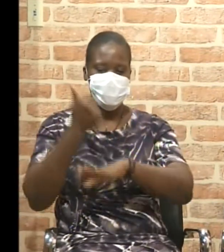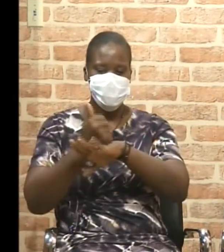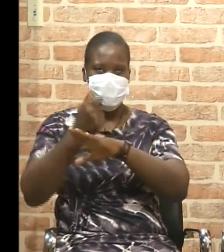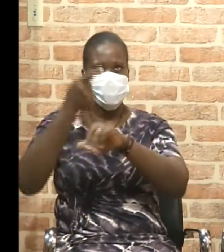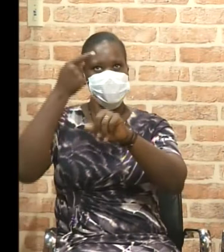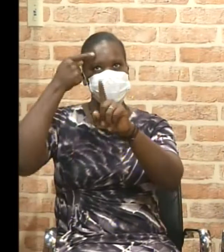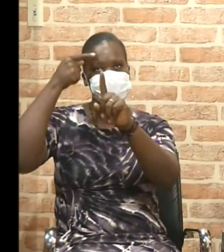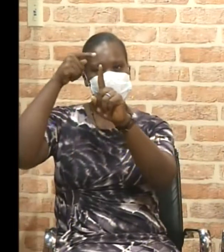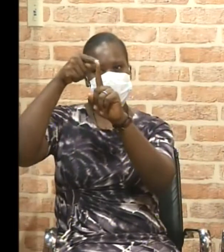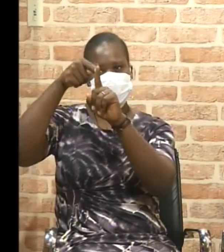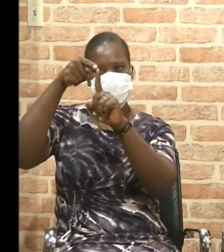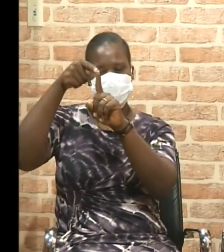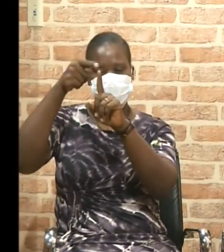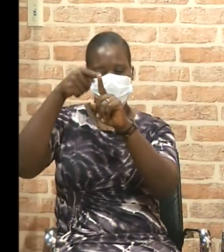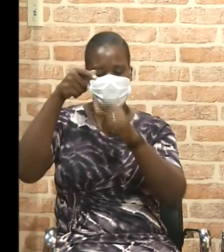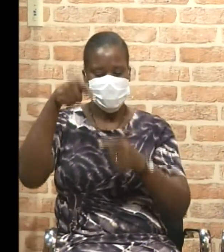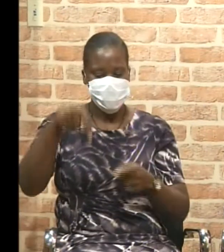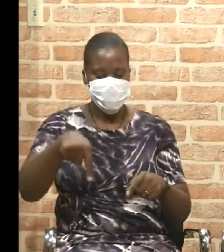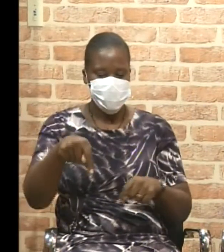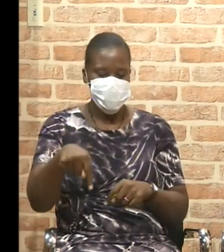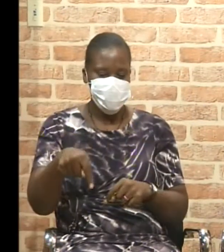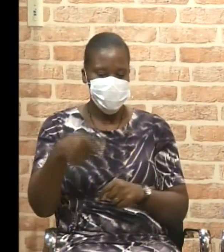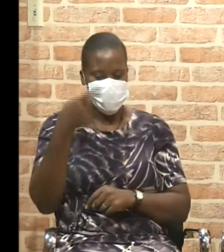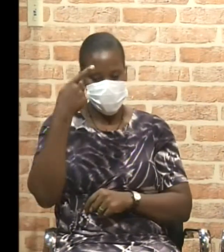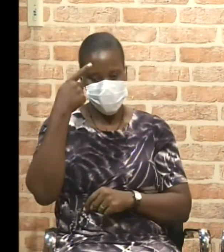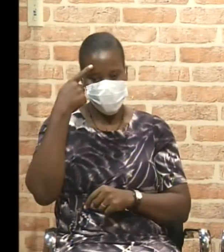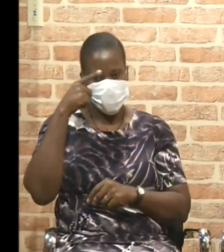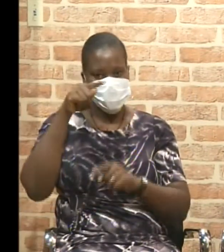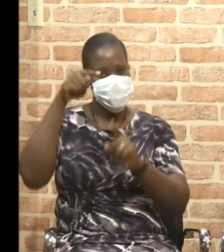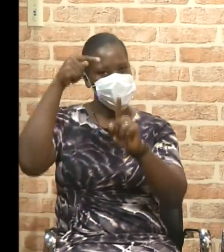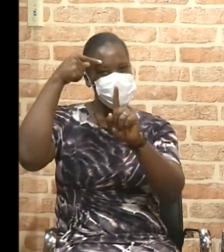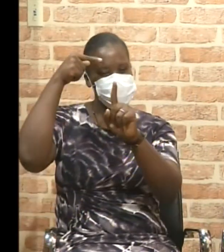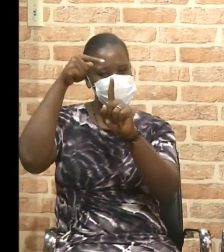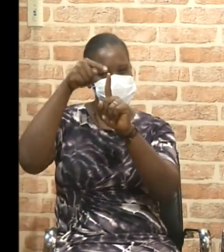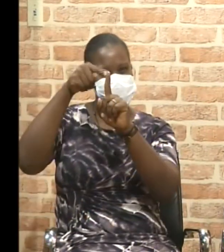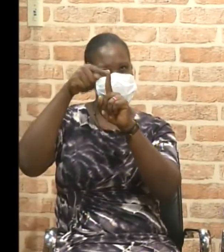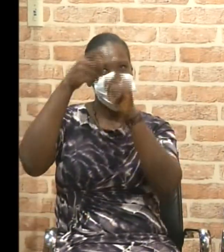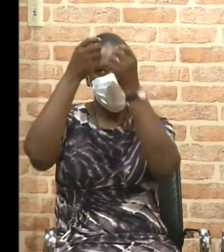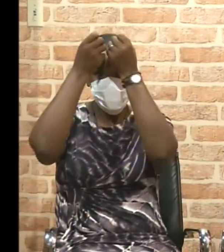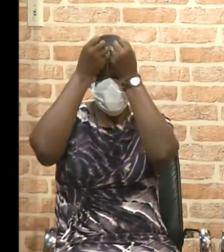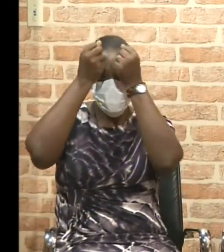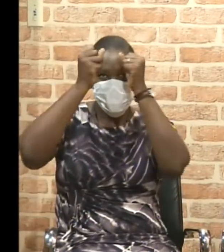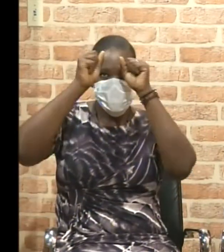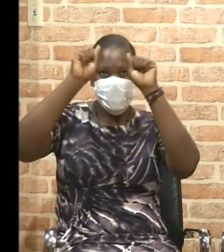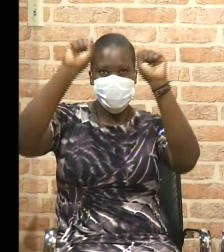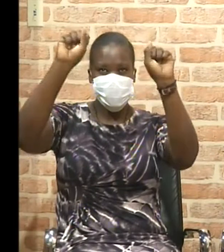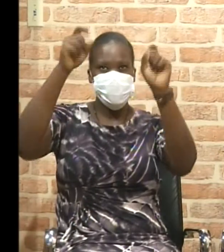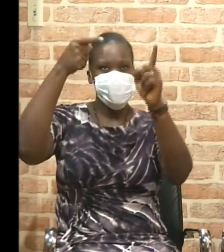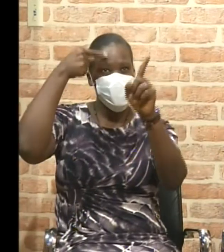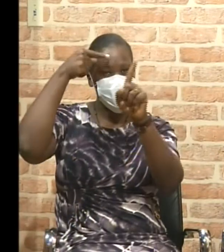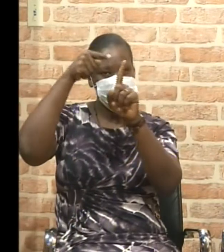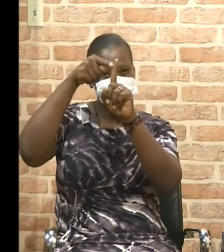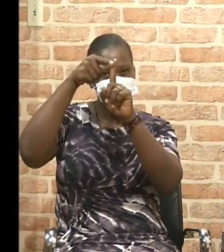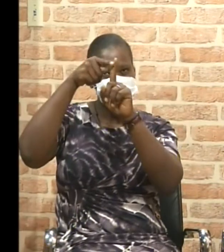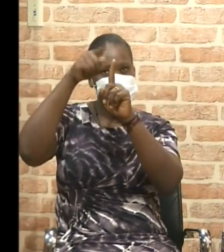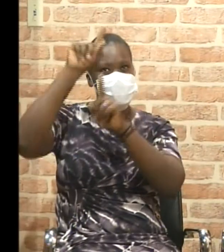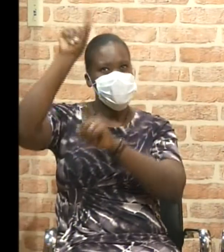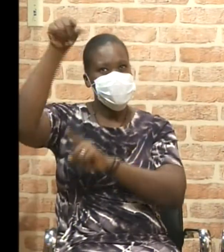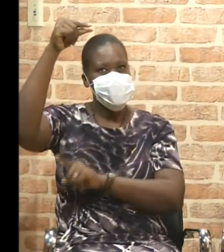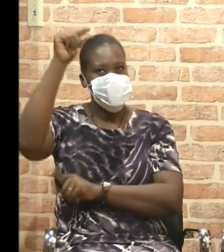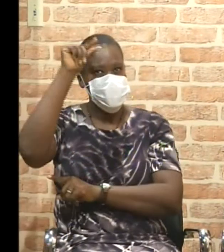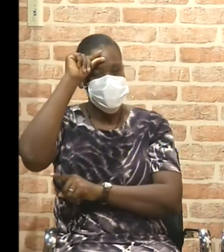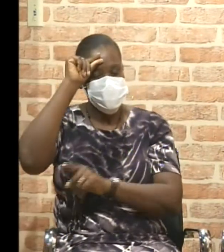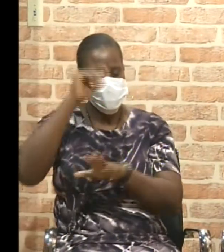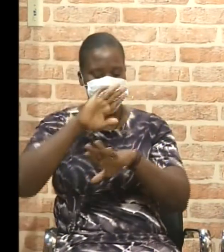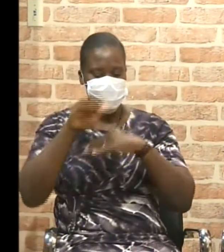et pas oublier que nous là, c'est pour que nous-mêmes nous capables d'atterrir avec vision président, vision gouvernement. Donc ça veut dire, donc tout